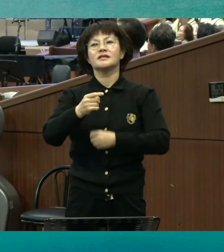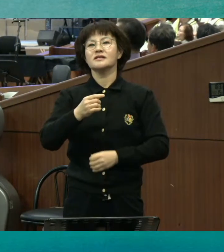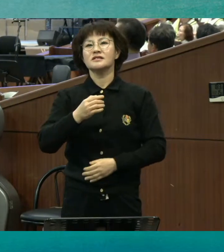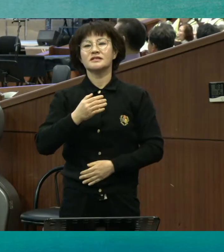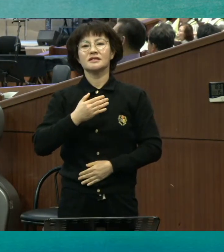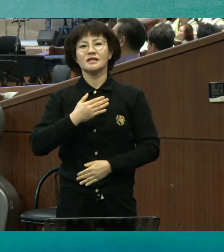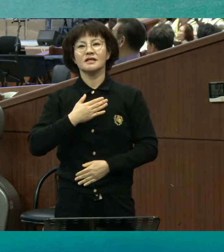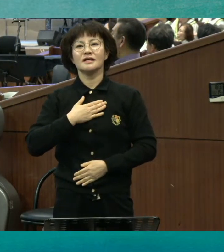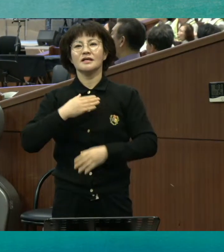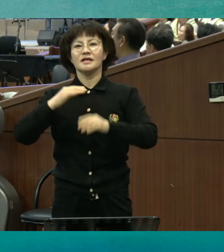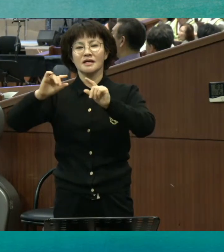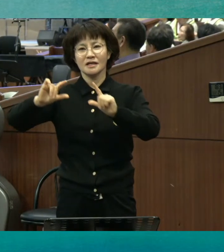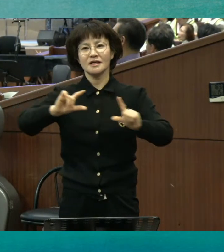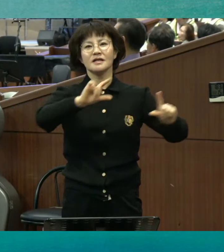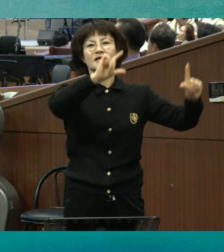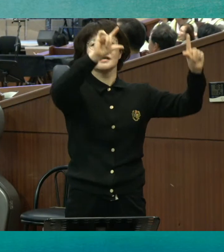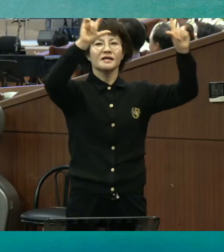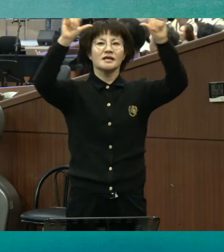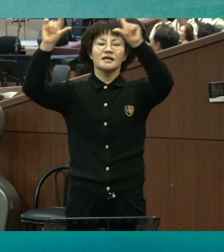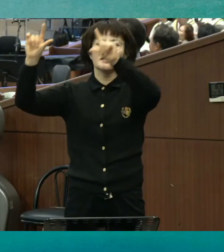나라 뜻이